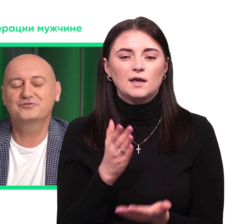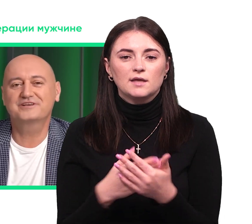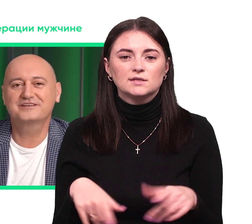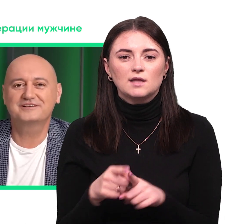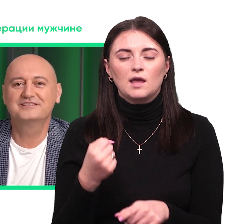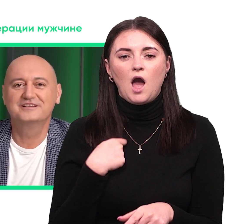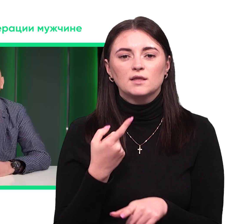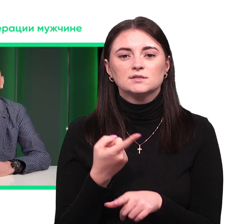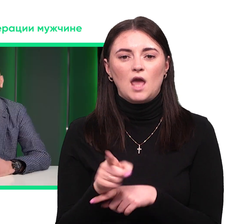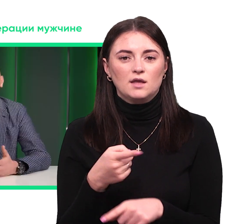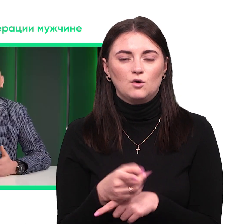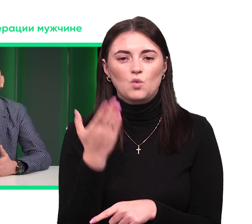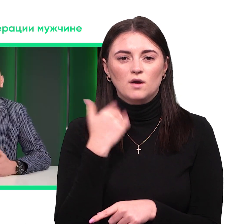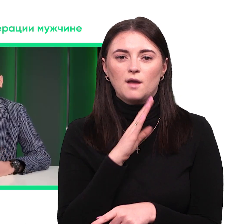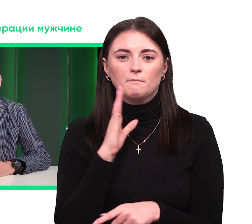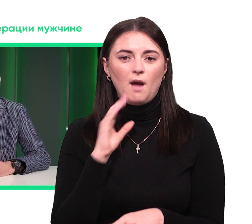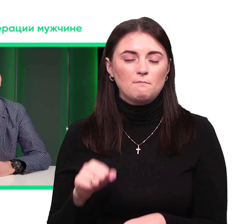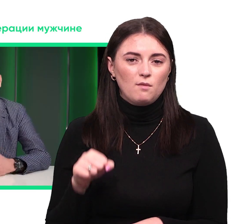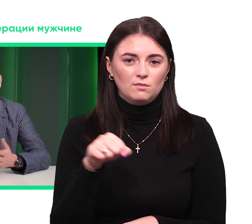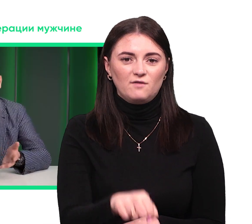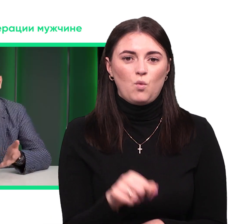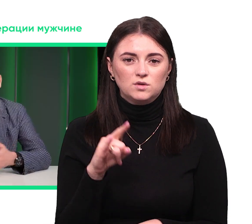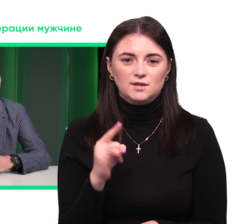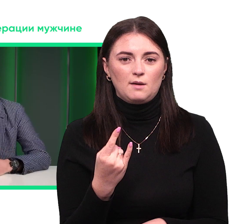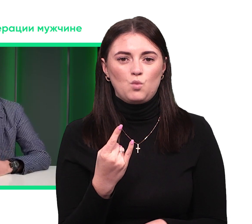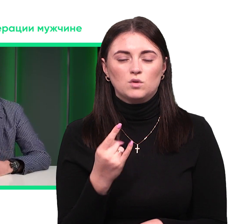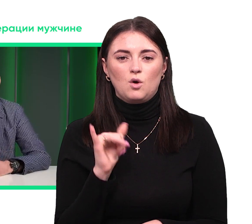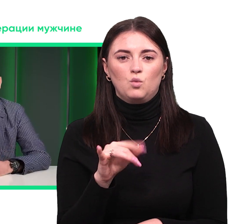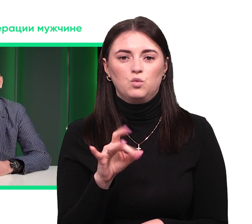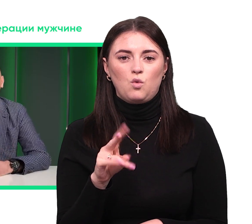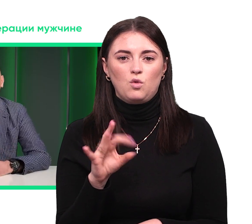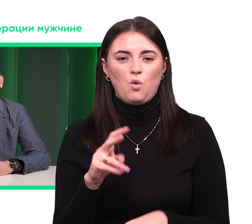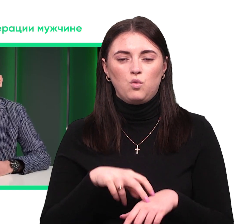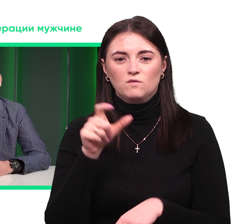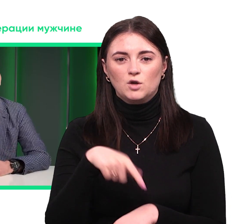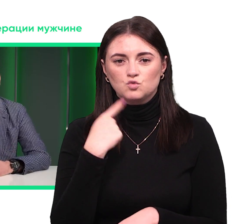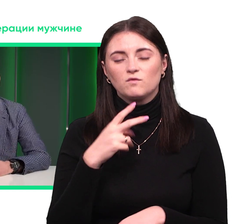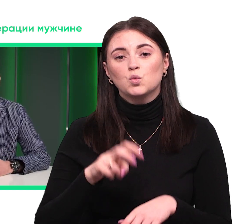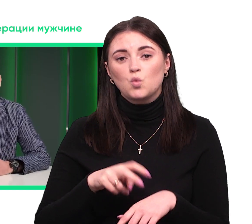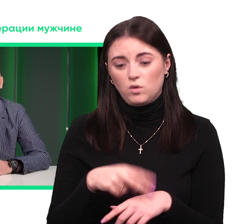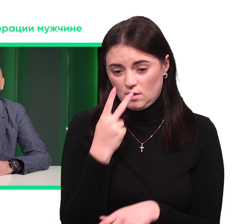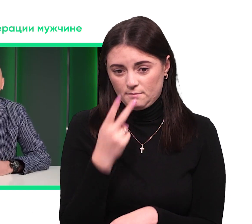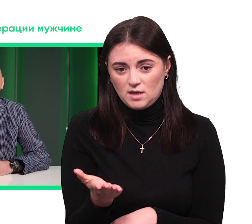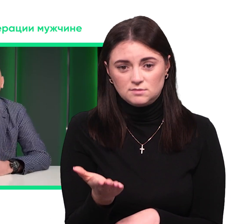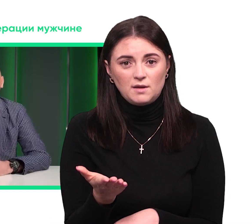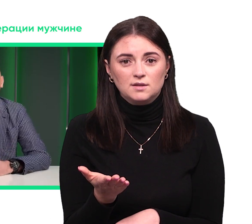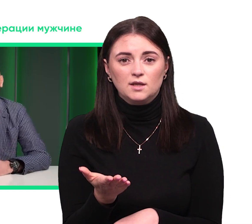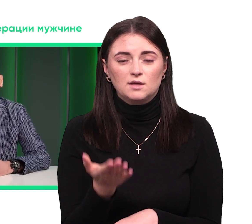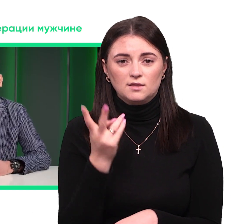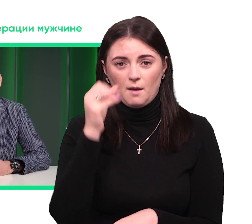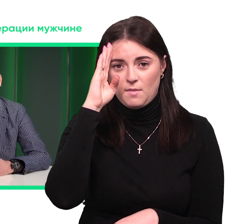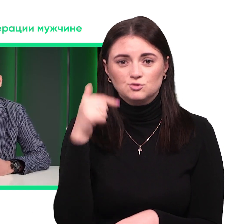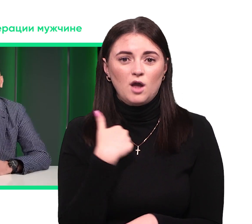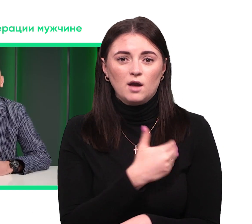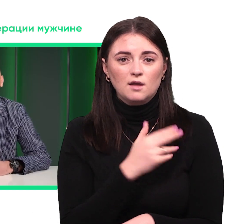одесский анекдот, когда мама приводит ребенка к урологу, к врачу и говорит: «Доктор, посмотрите вот на мальчика,